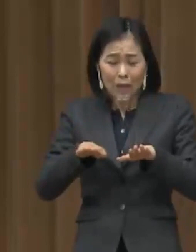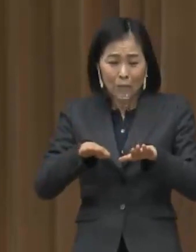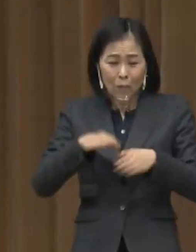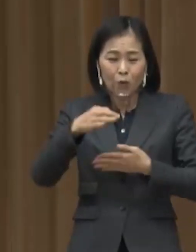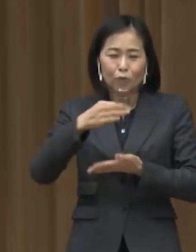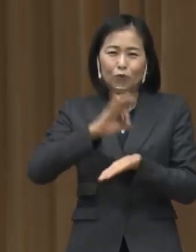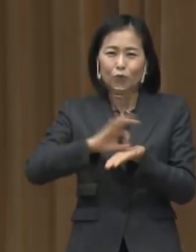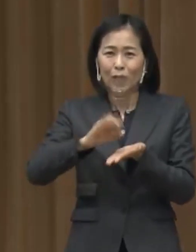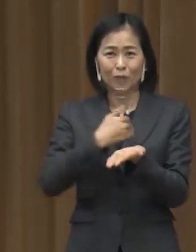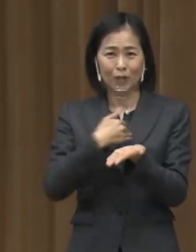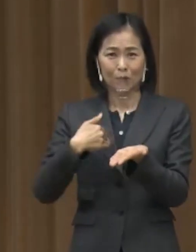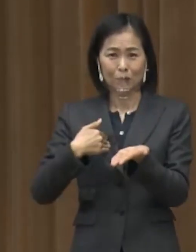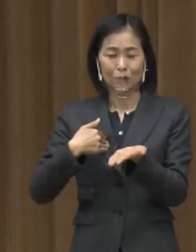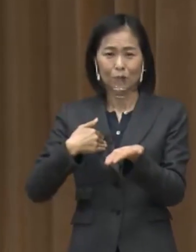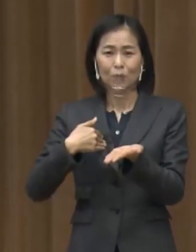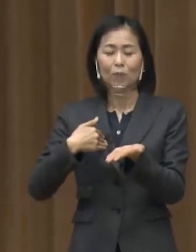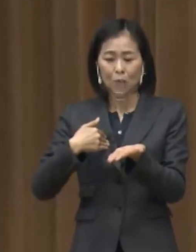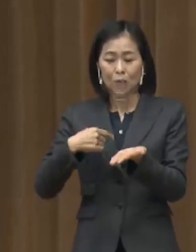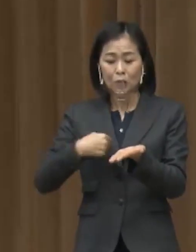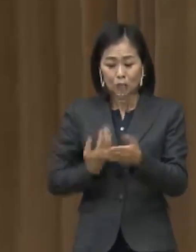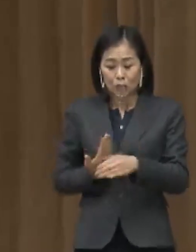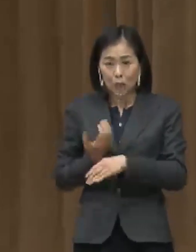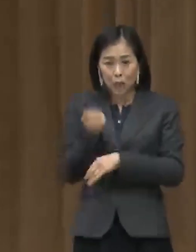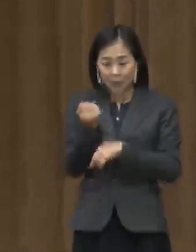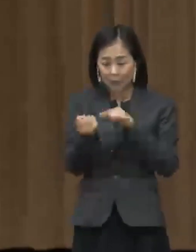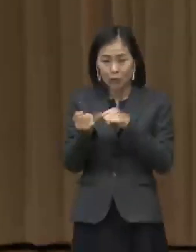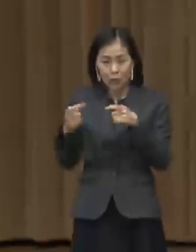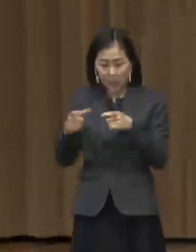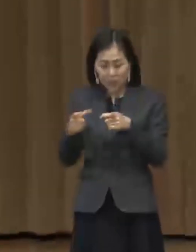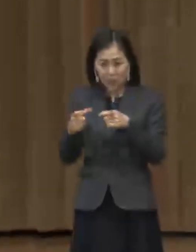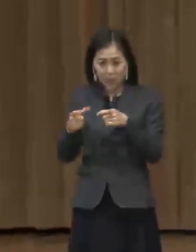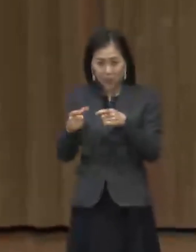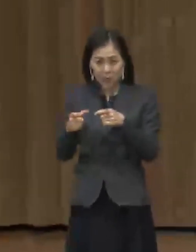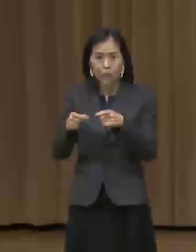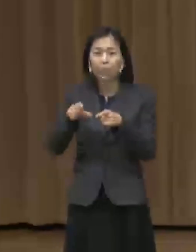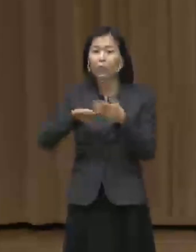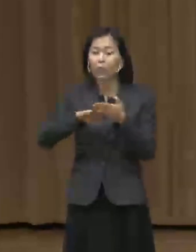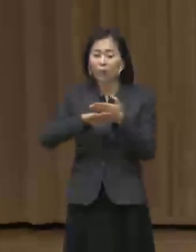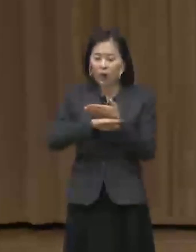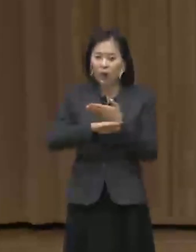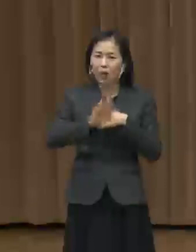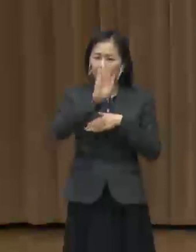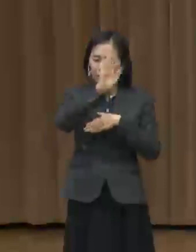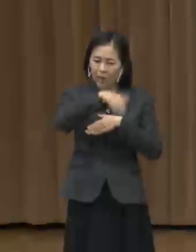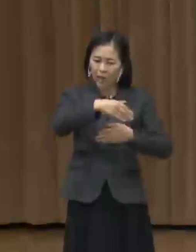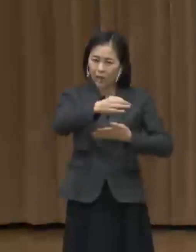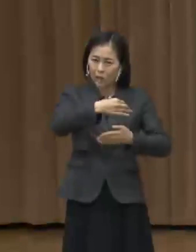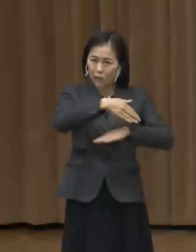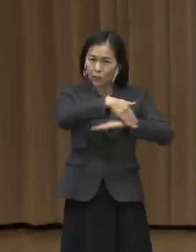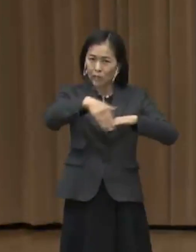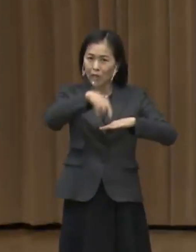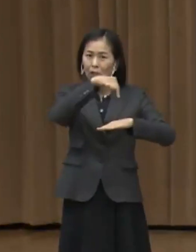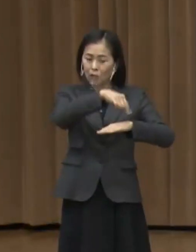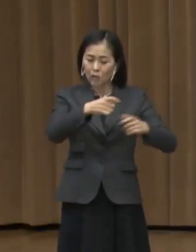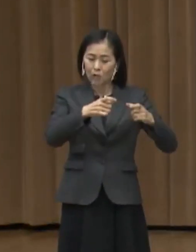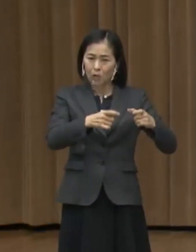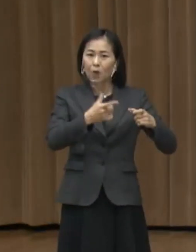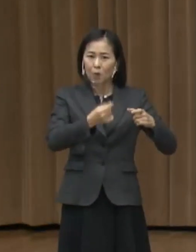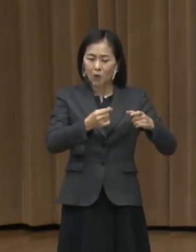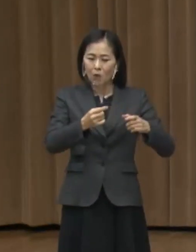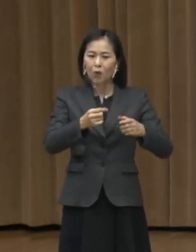能ですが、このお手元にある食事券を含め、これから販売する食事券も含め、利用可能期